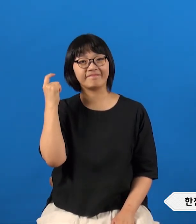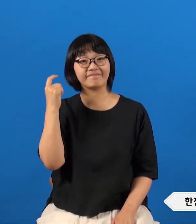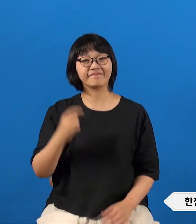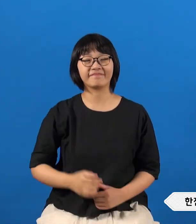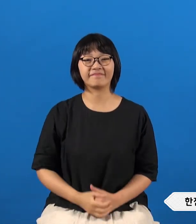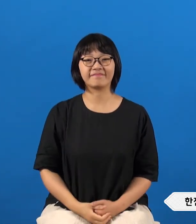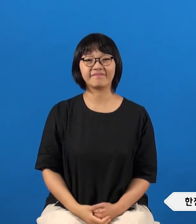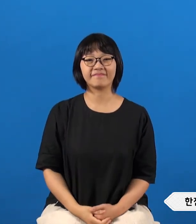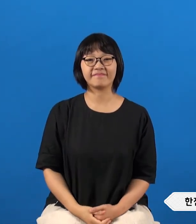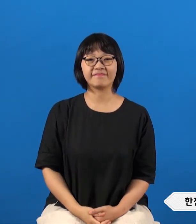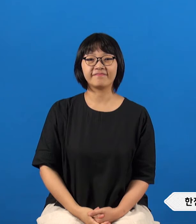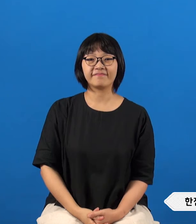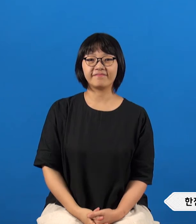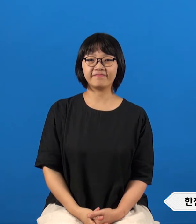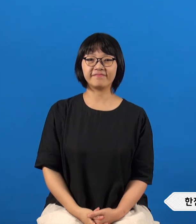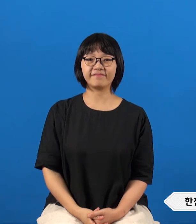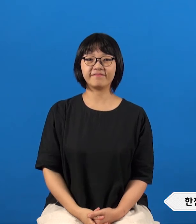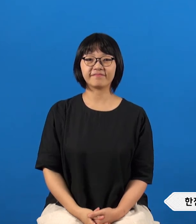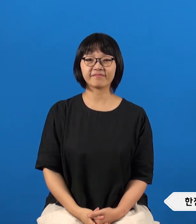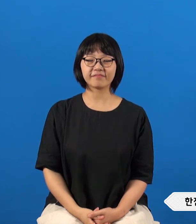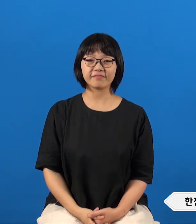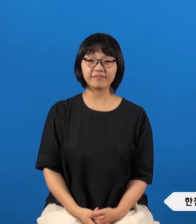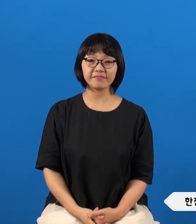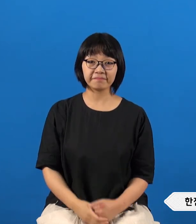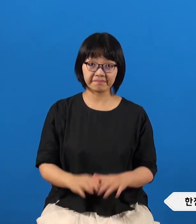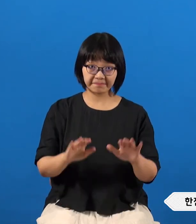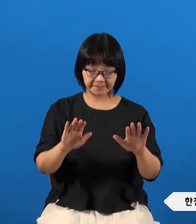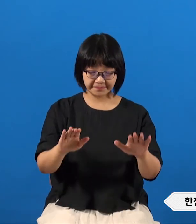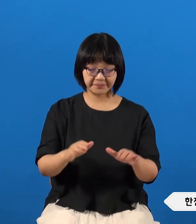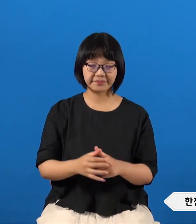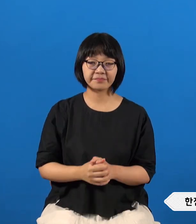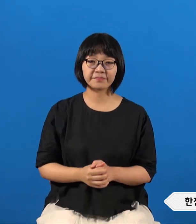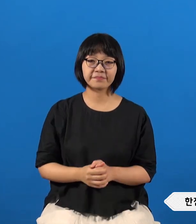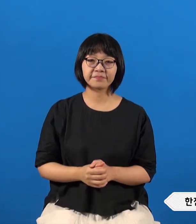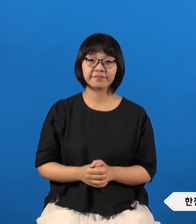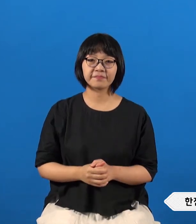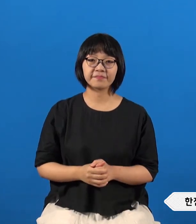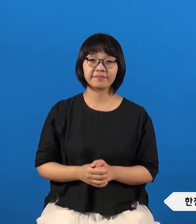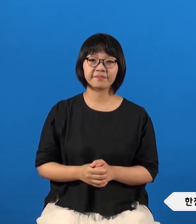좋은 소식이 복음입니다. 자, 그렇다면